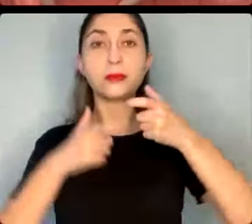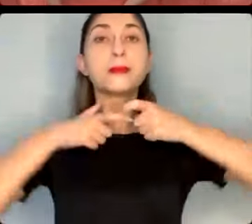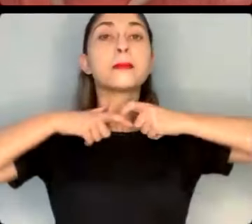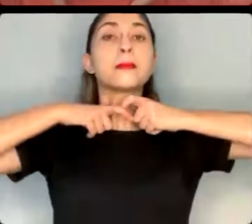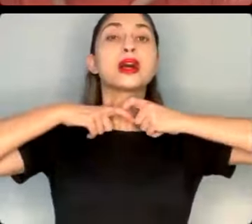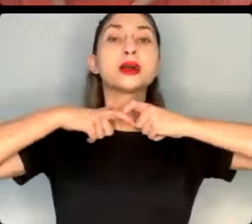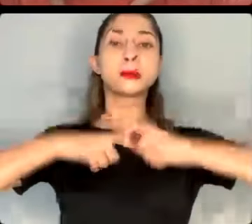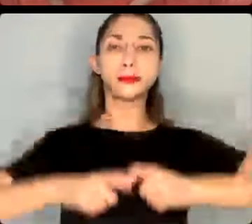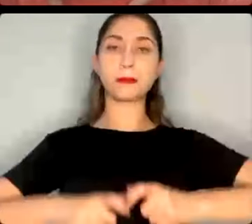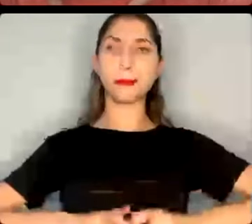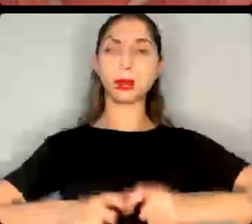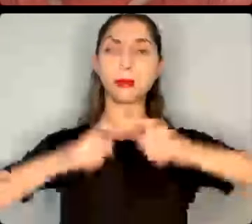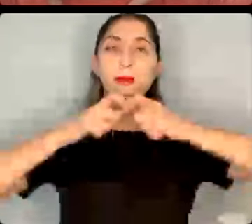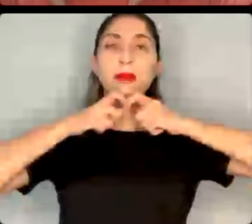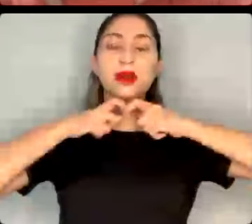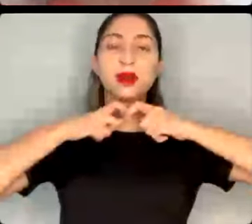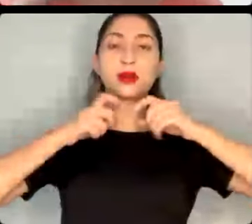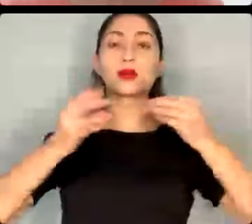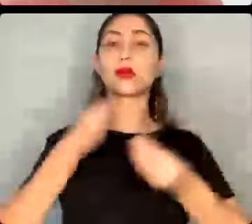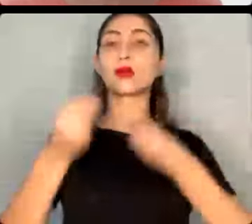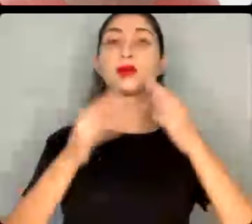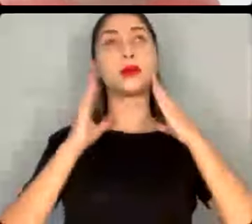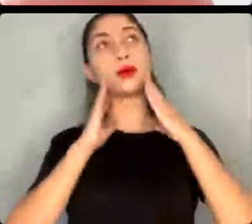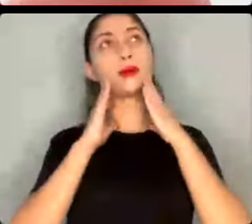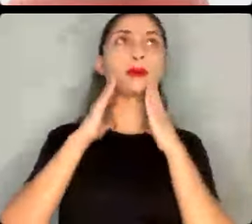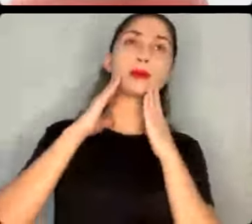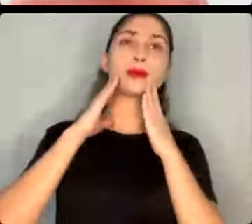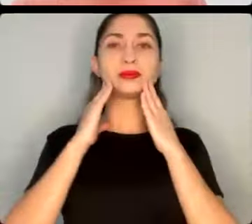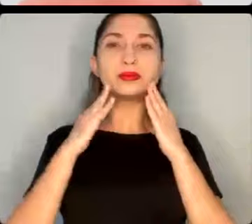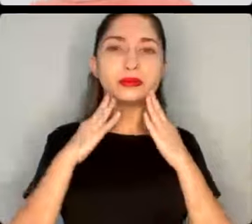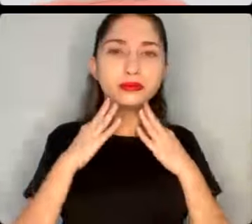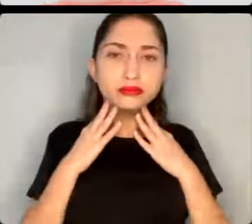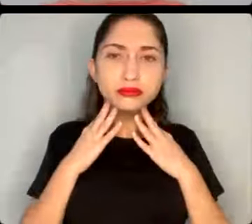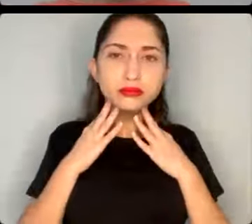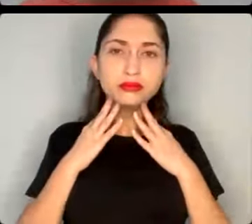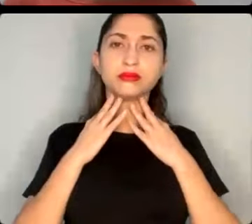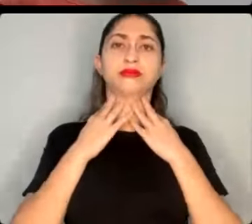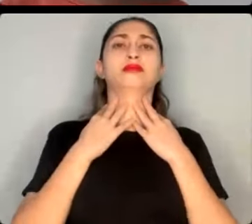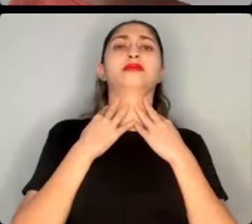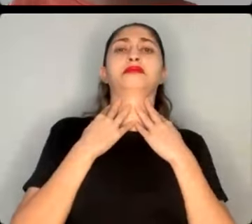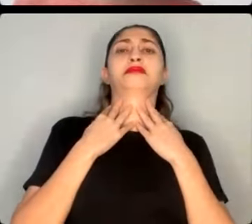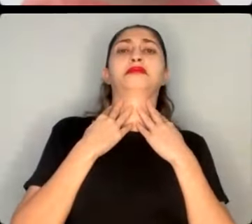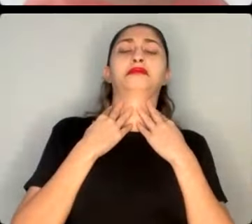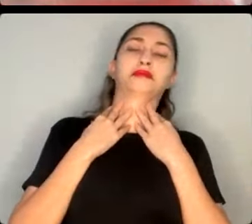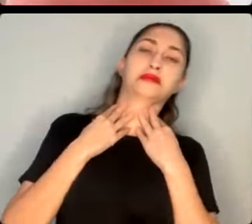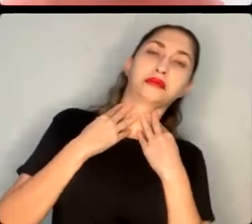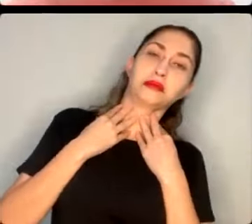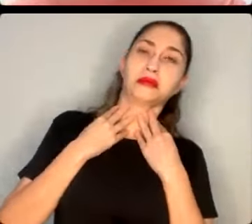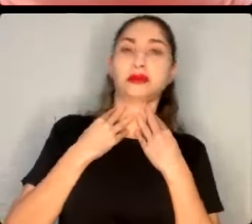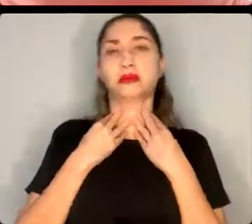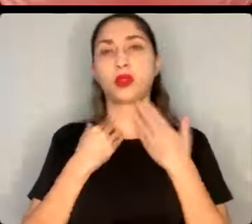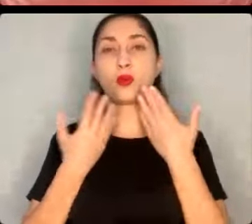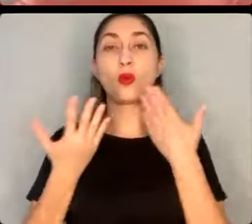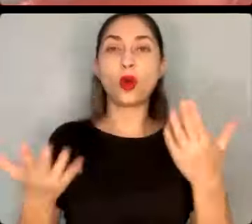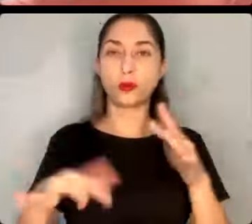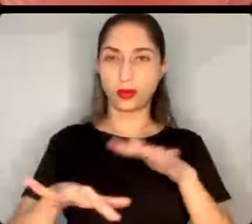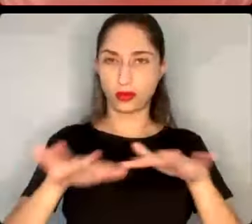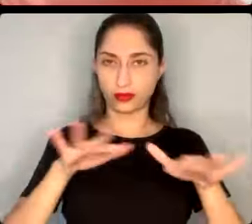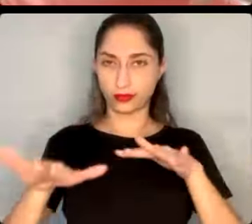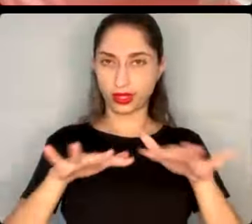como que você percebe sua cabeça? Ela avança muito à frente, ou ela está jogada para trás, ou torcida, enfim. Então, a